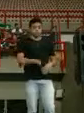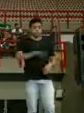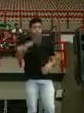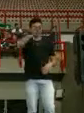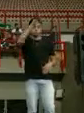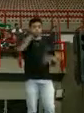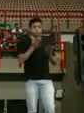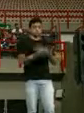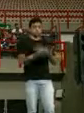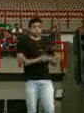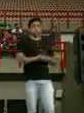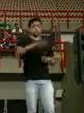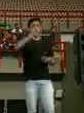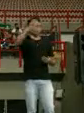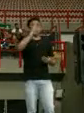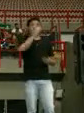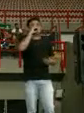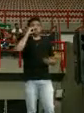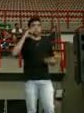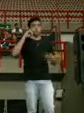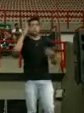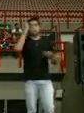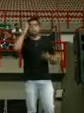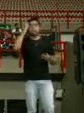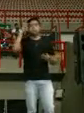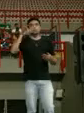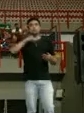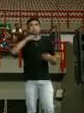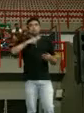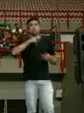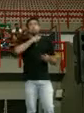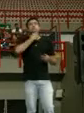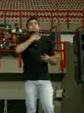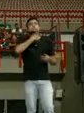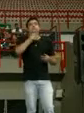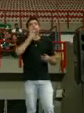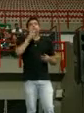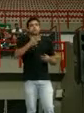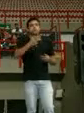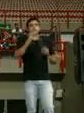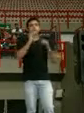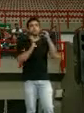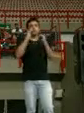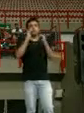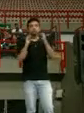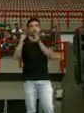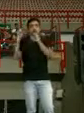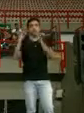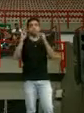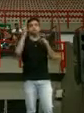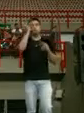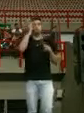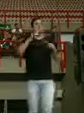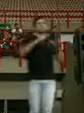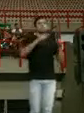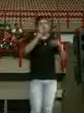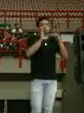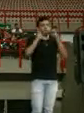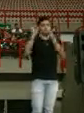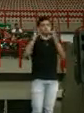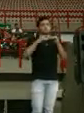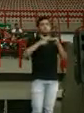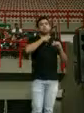o adolescente está virando homem. É comum ele começar, e aí pessoal, tudo bem? E a voz vai afinando, não é? Ora ele afina,